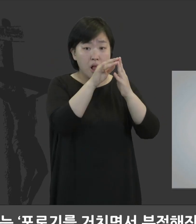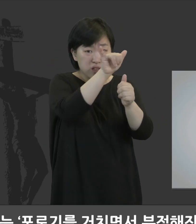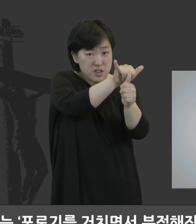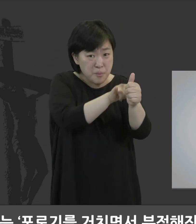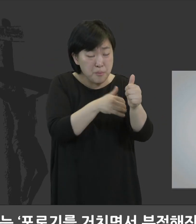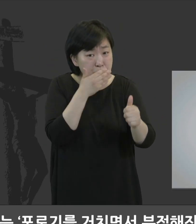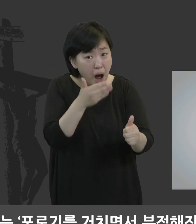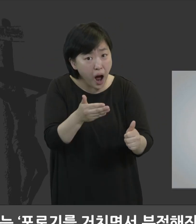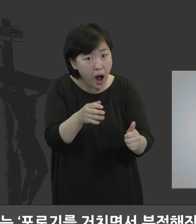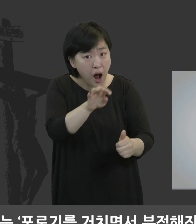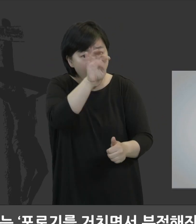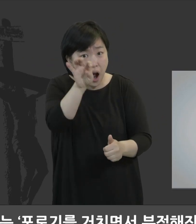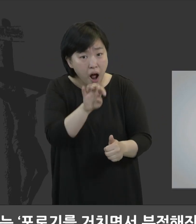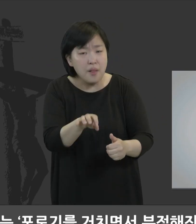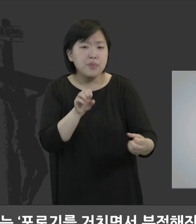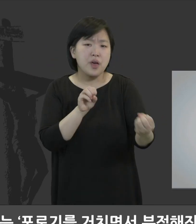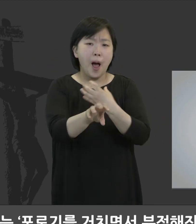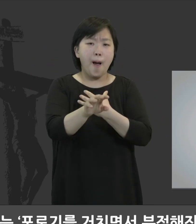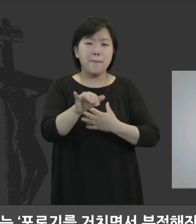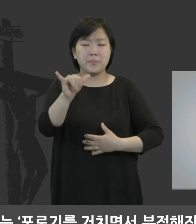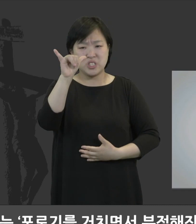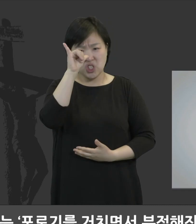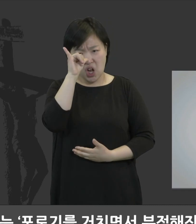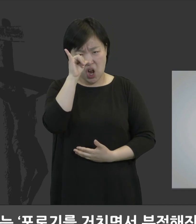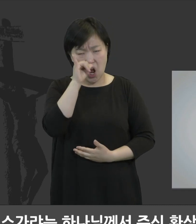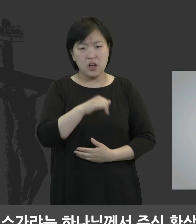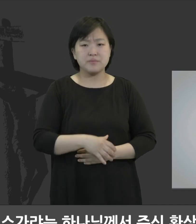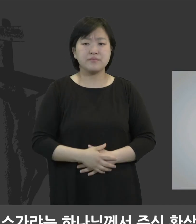수 있는가라는 질문에 대한 답을 줍니다.